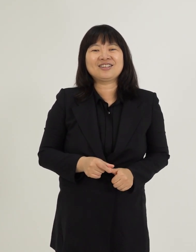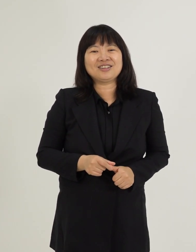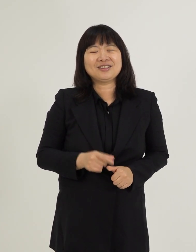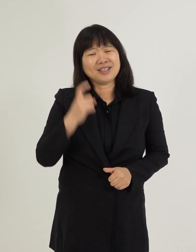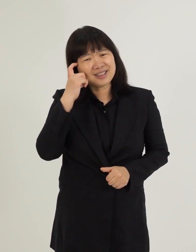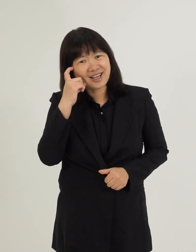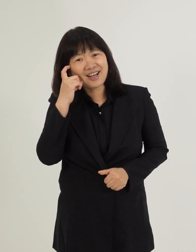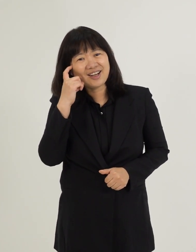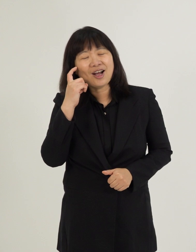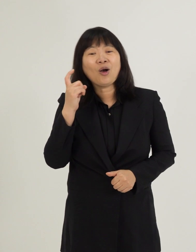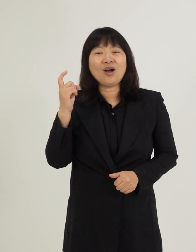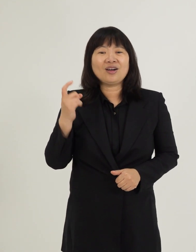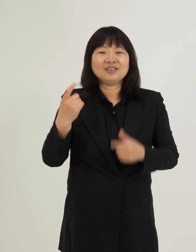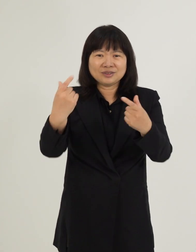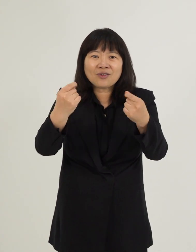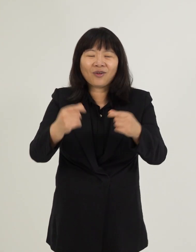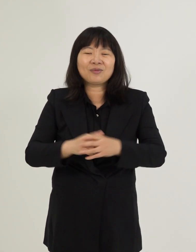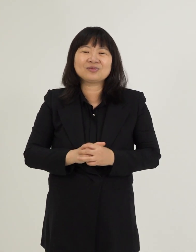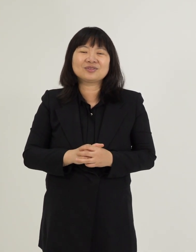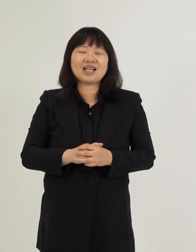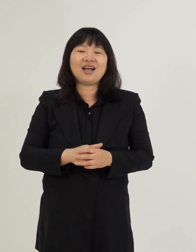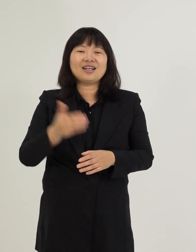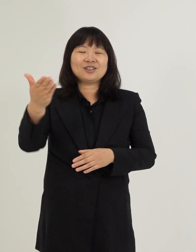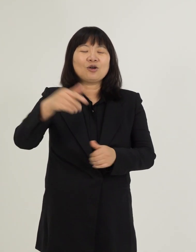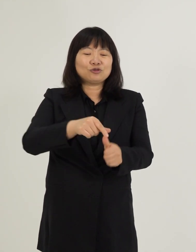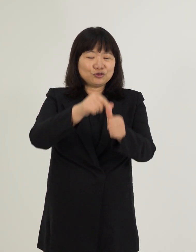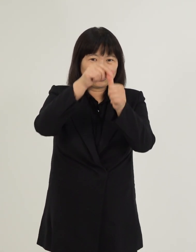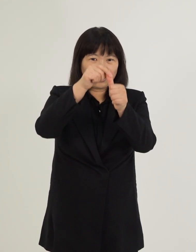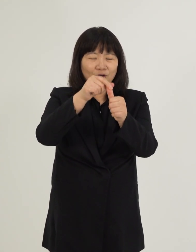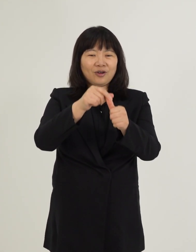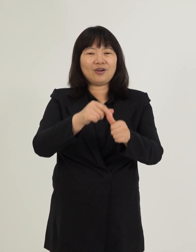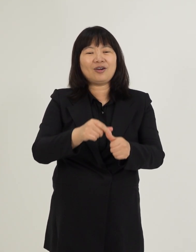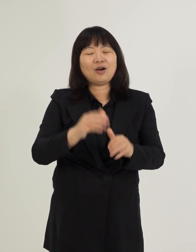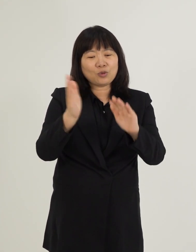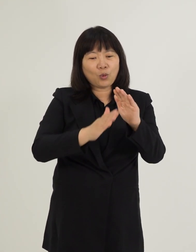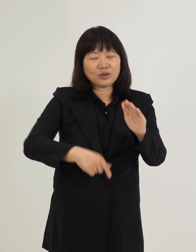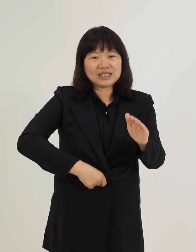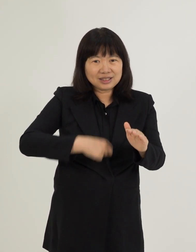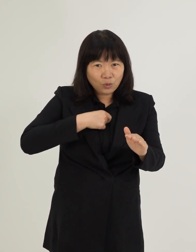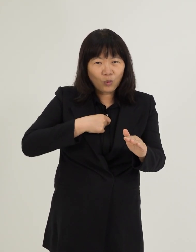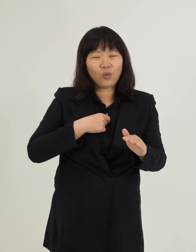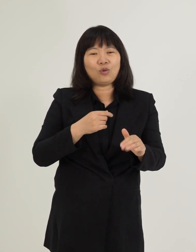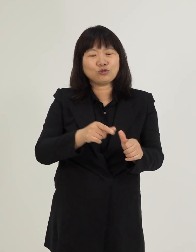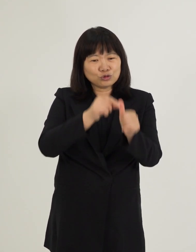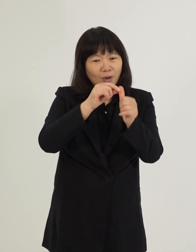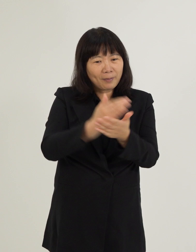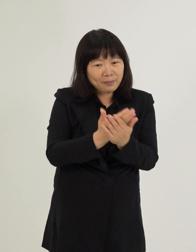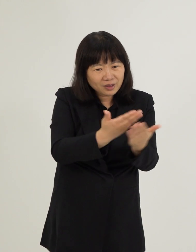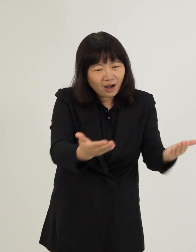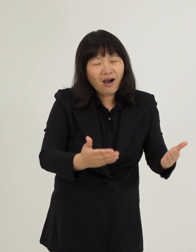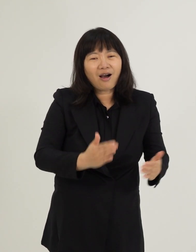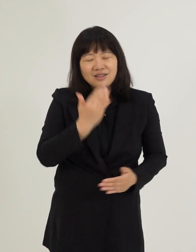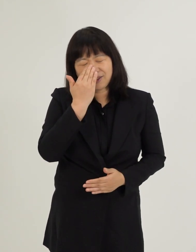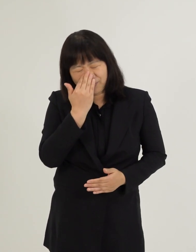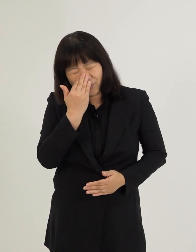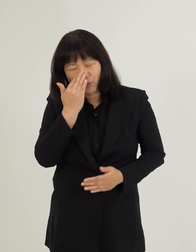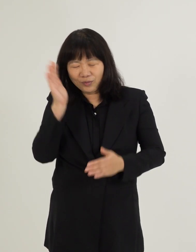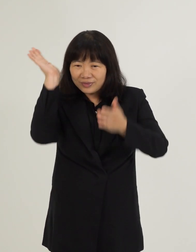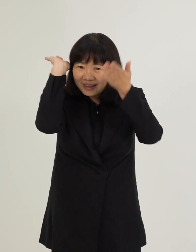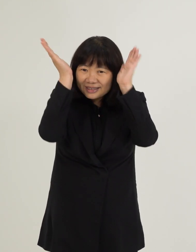공의로우시며 구원을 베푸시며 겸손하여서 뭘 탔어요? 나귀를